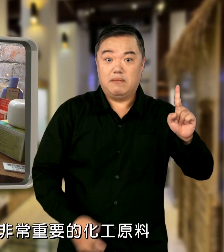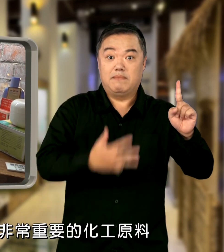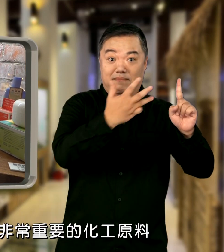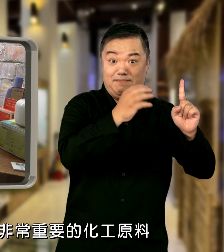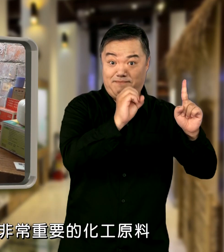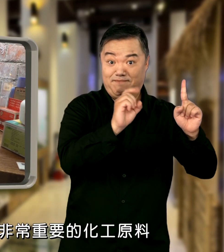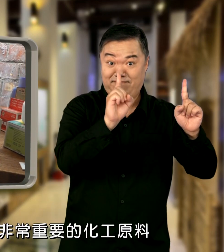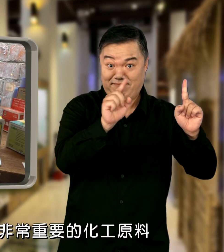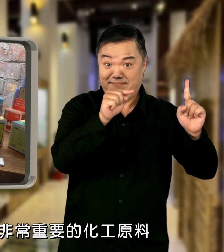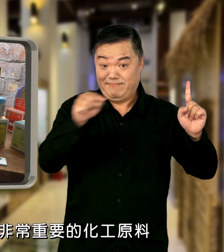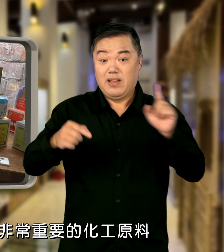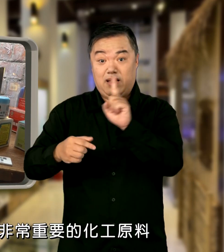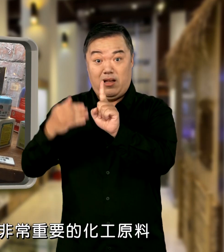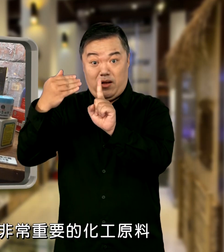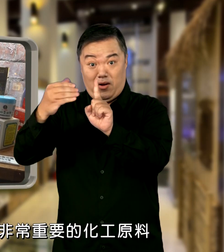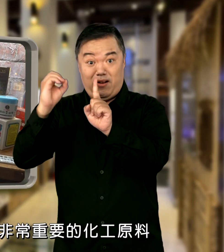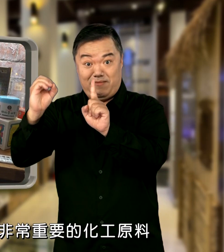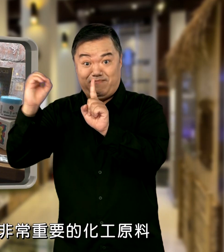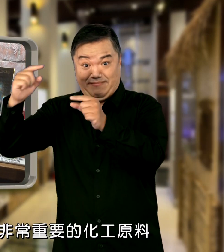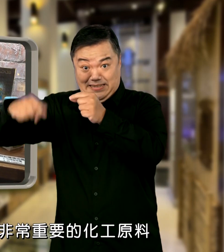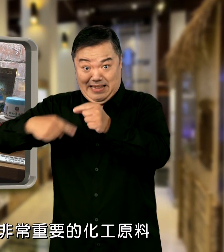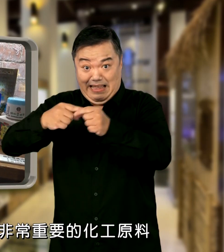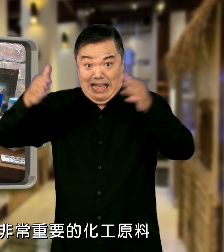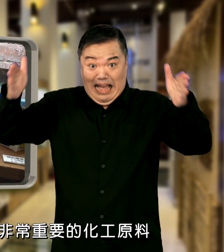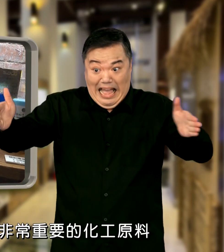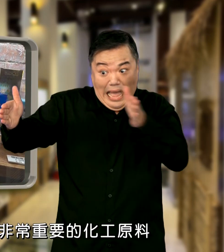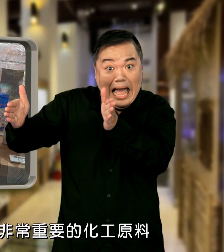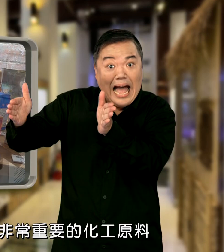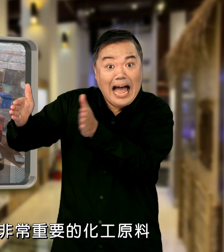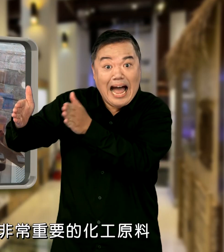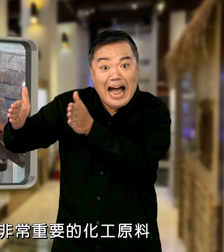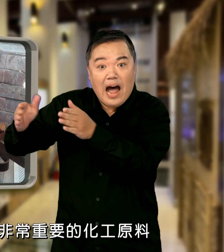19世纪后期成为非常重要的化工原料，